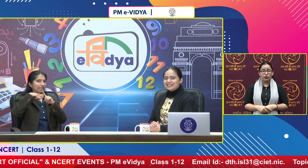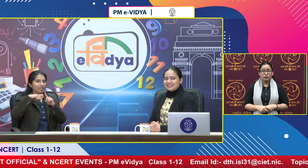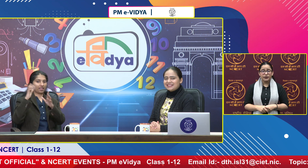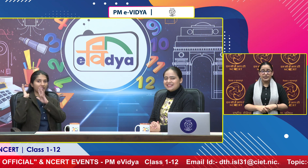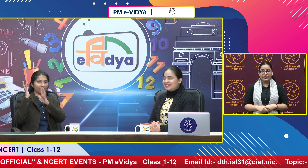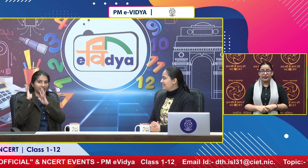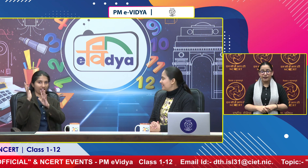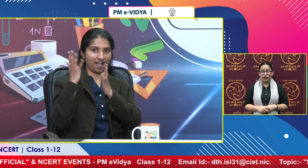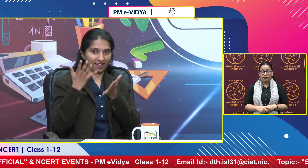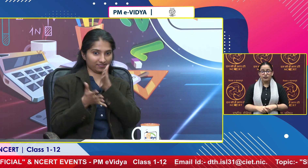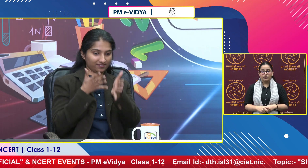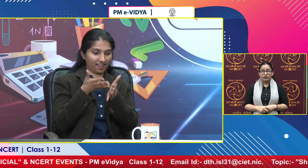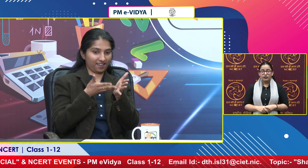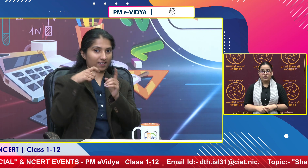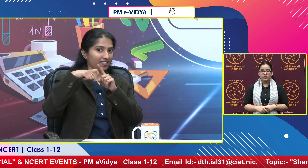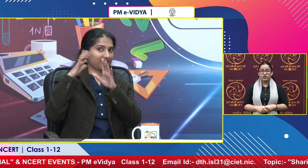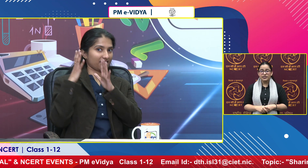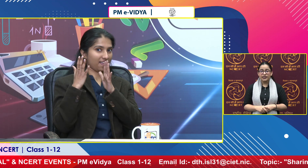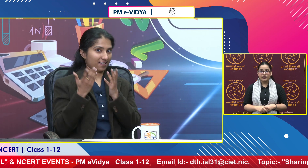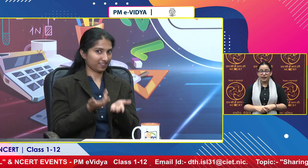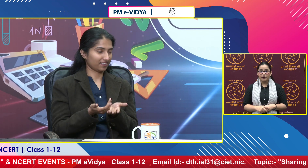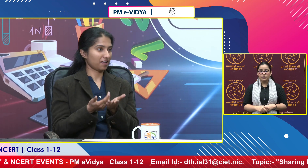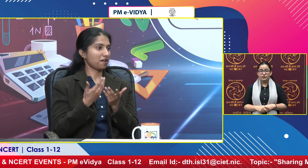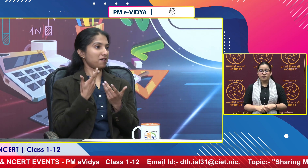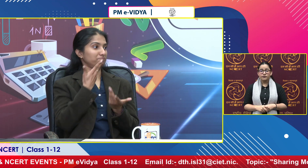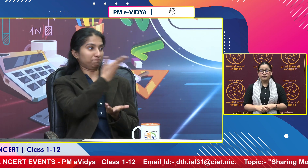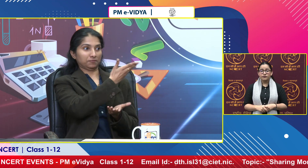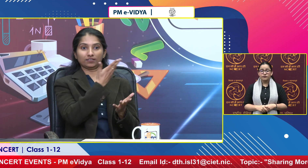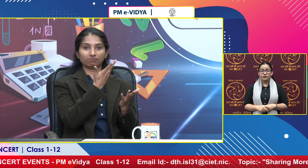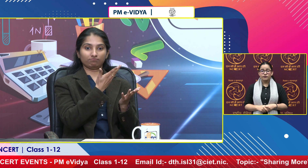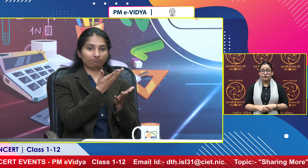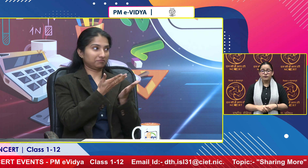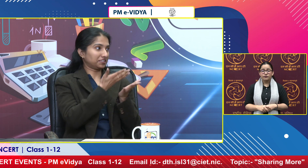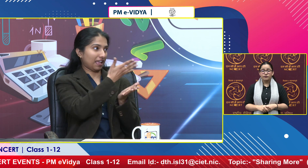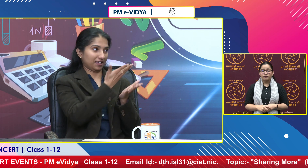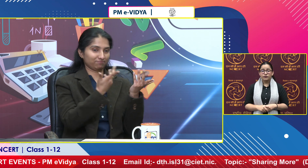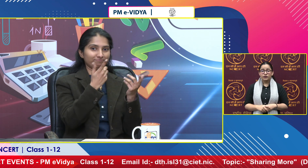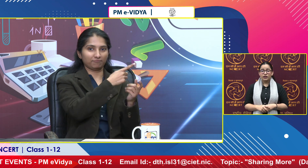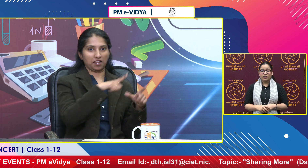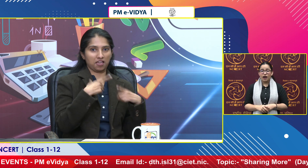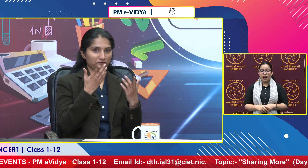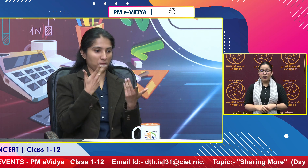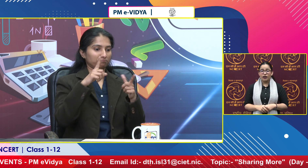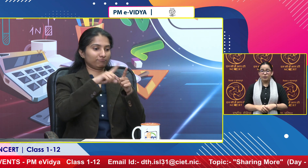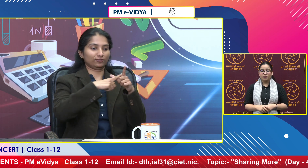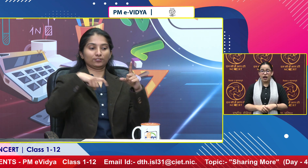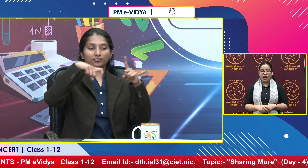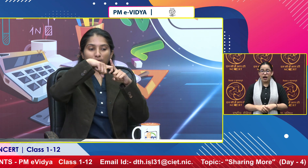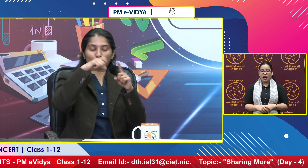आई एम फ्रॉम बेसिकली केरला, जिसका साइन ये है। ऑलराइट। और जम्मू